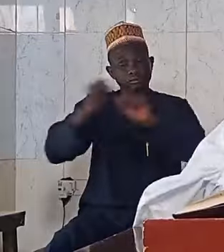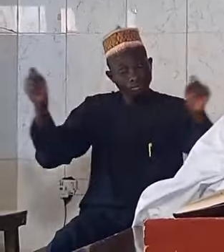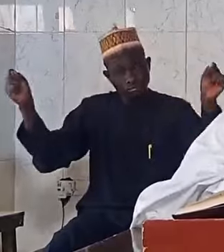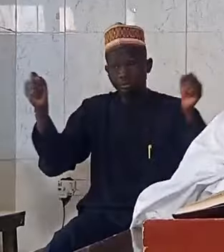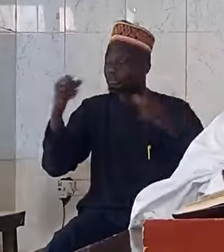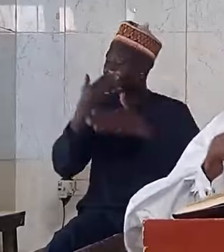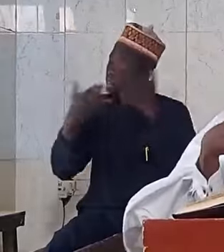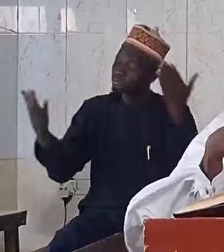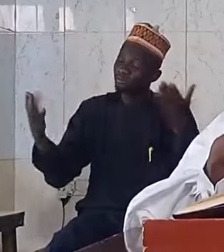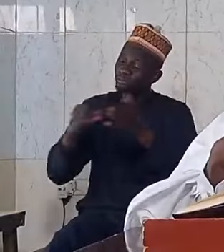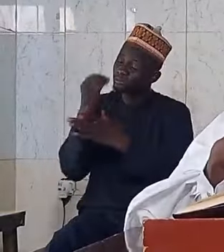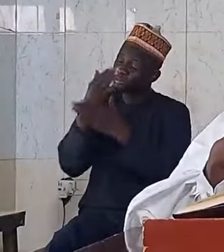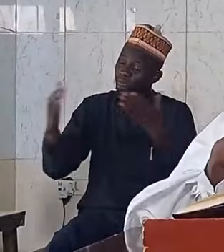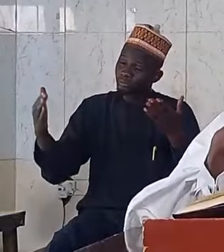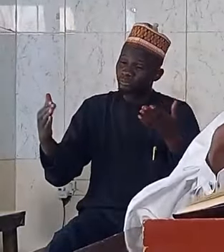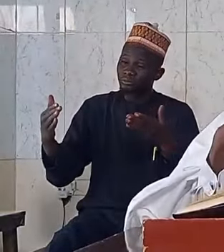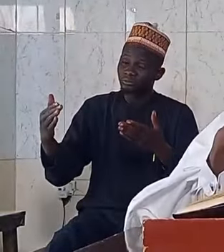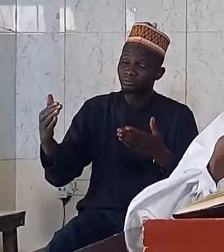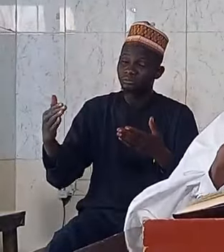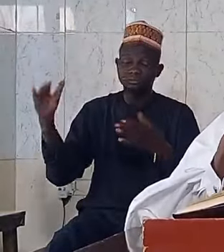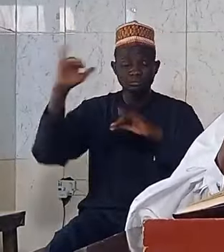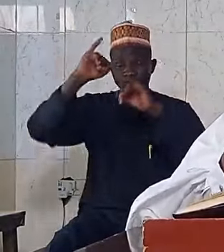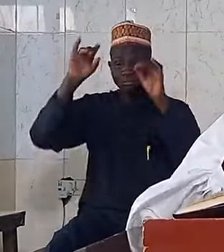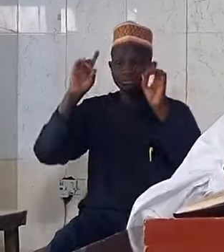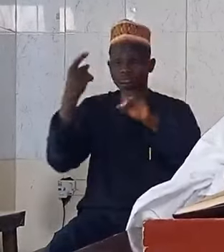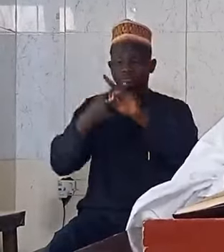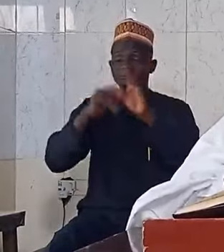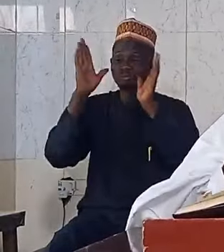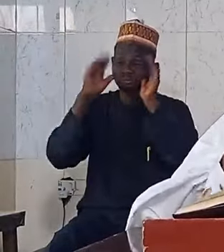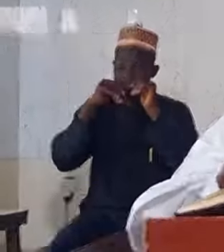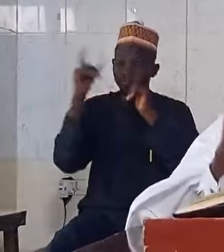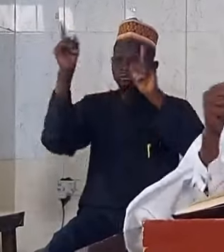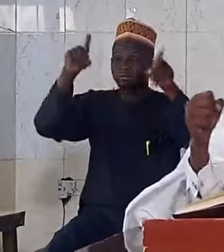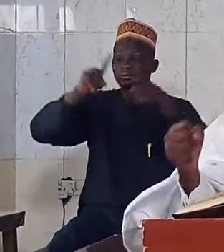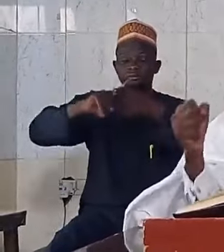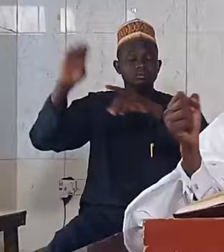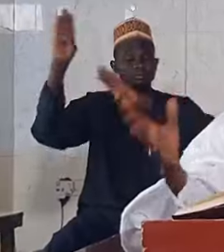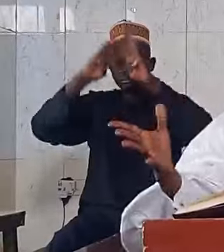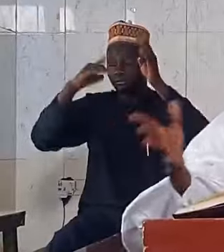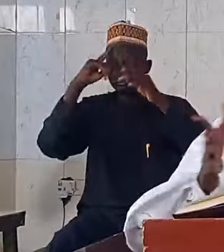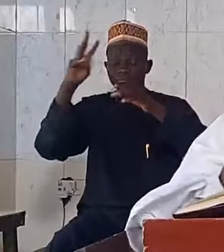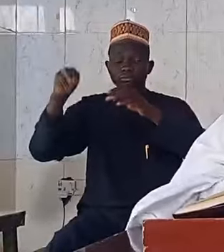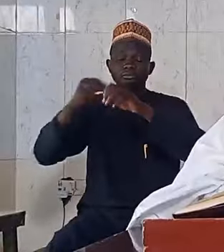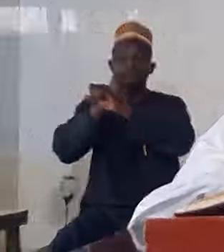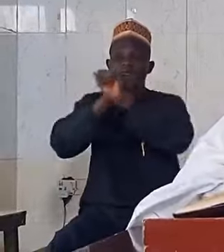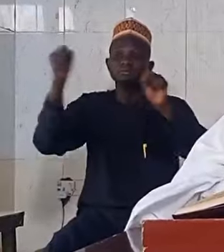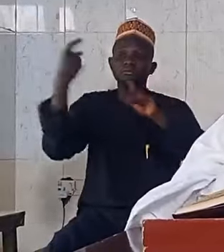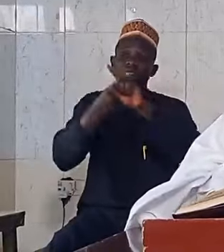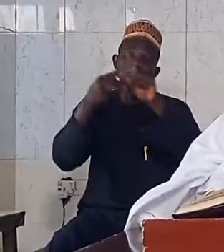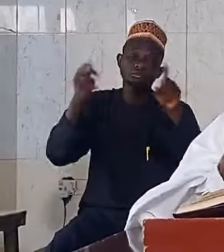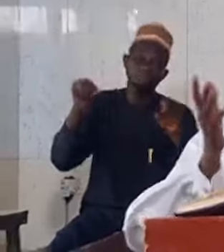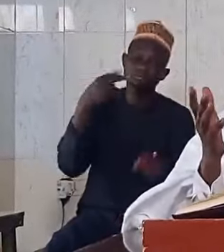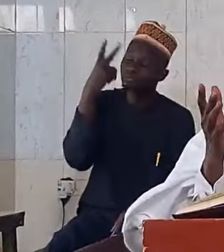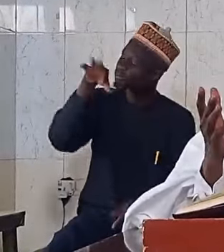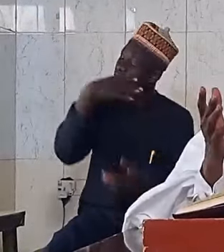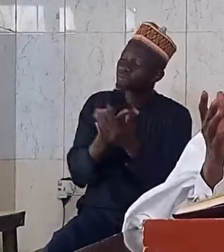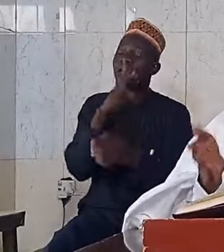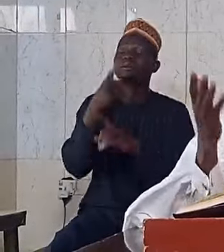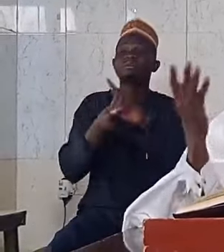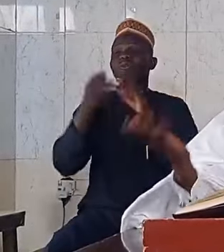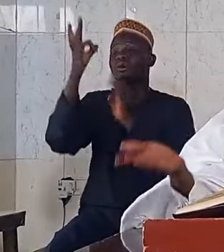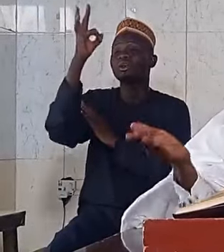gudu ko a turo masu yin jihadi daga cikin muminai su zo su yi jihadi su fidda su daga hannun waɗannan kuga duka dai